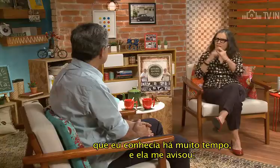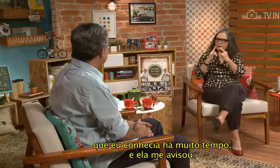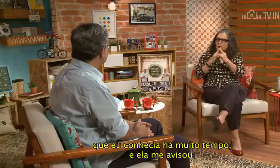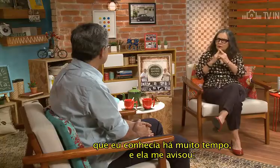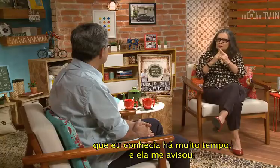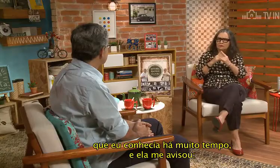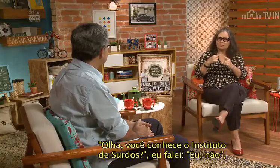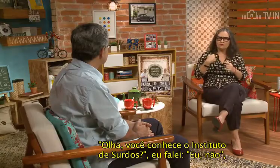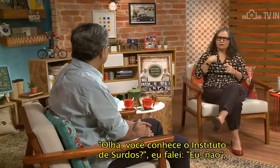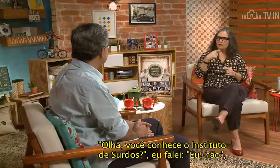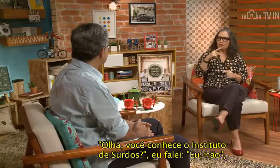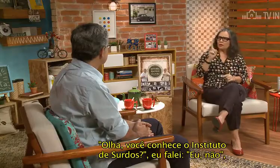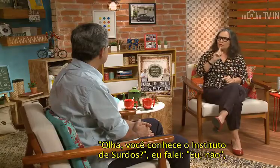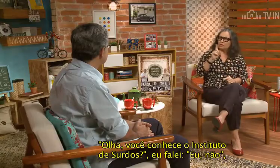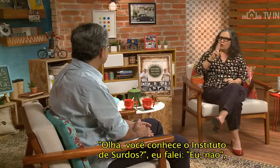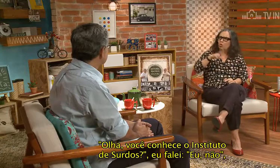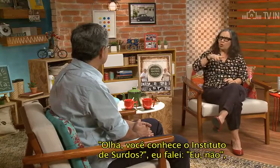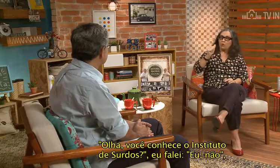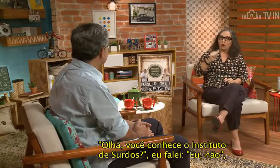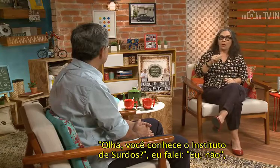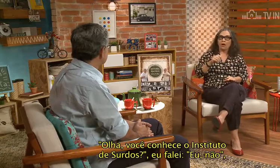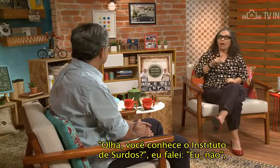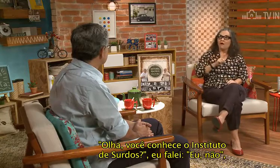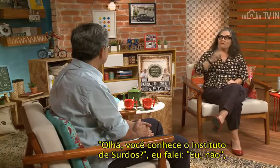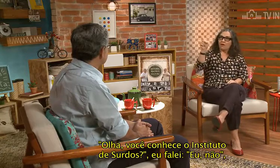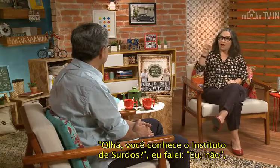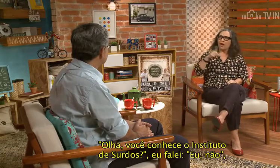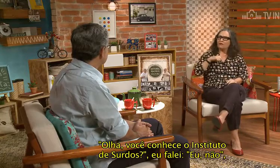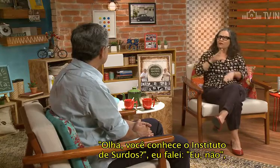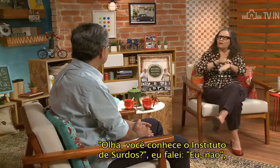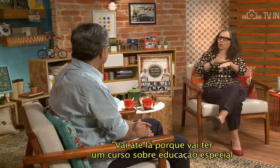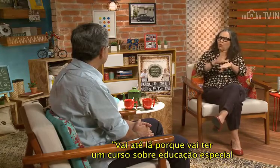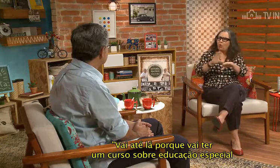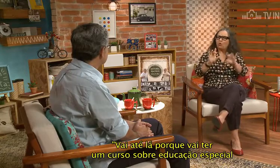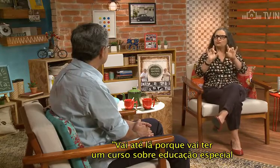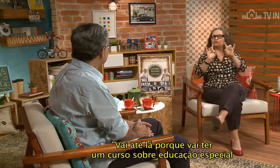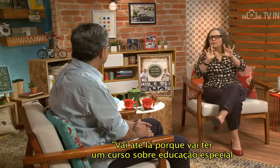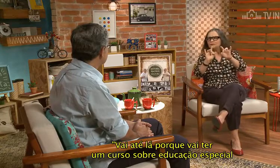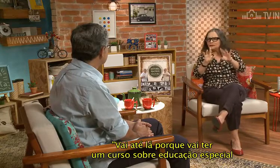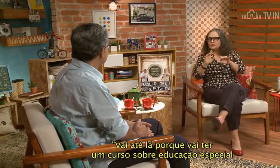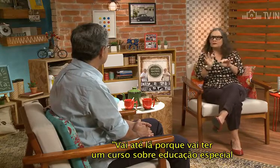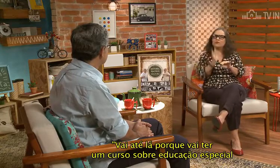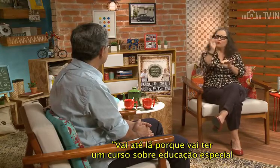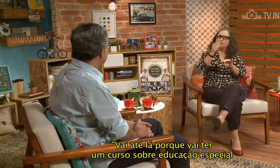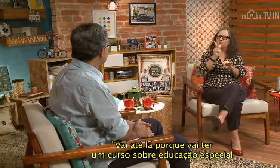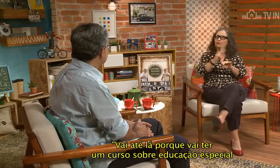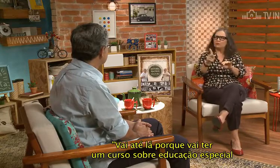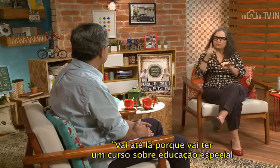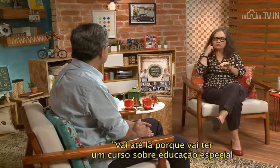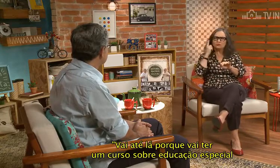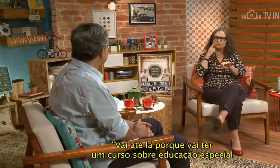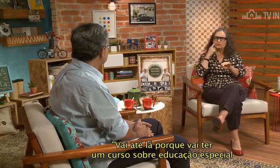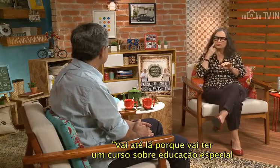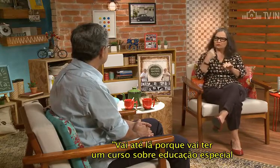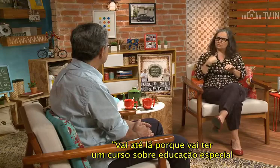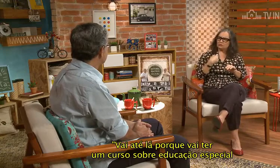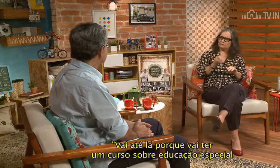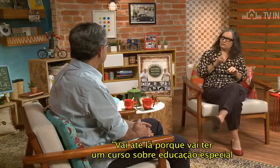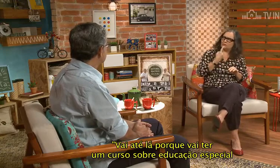avisou, olha, você conhece o Instituto de Surdos? Eu falei, não, nunca. Vai até lá porque vai ter um curso sobre educação especial